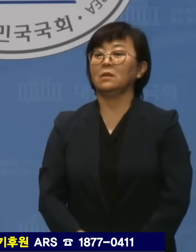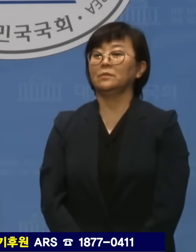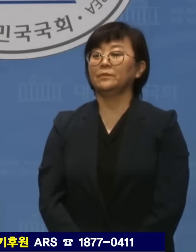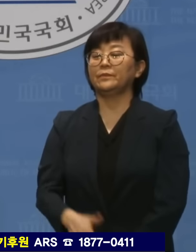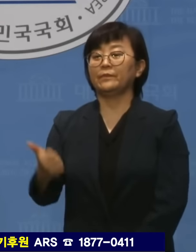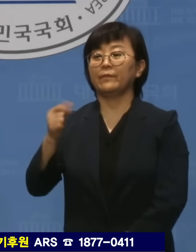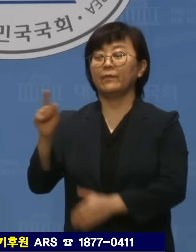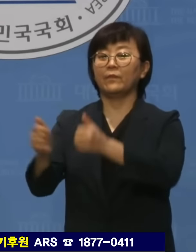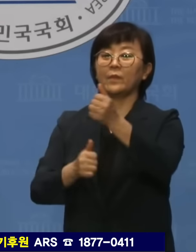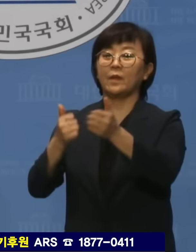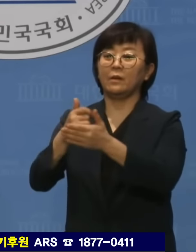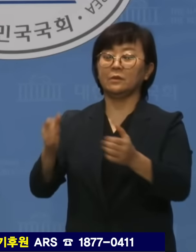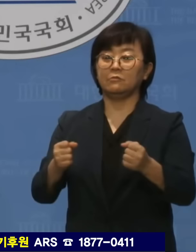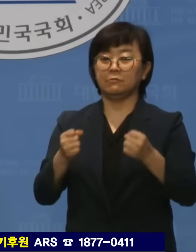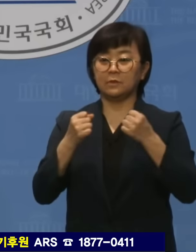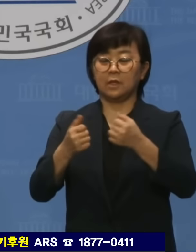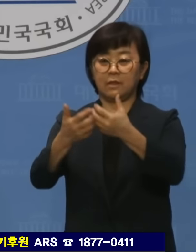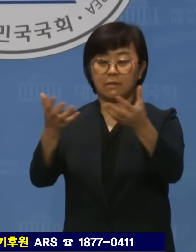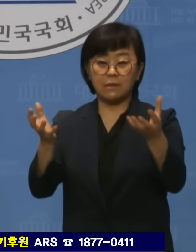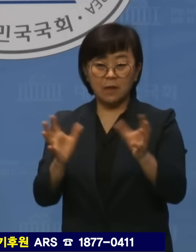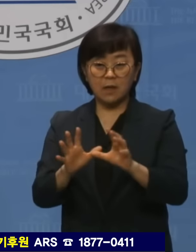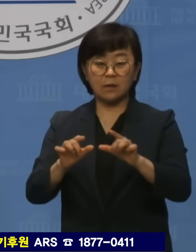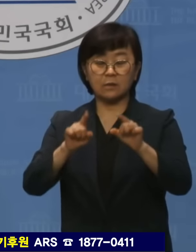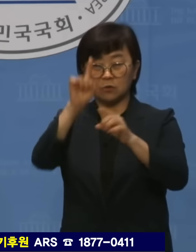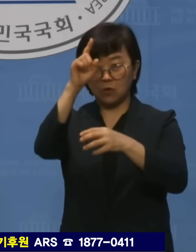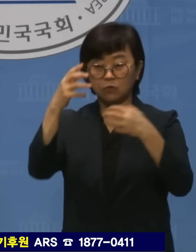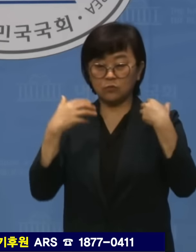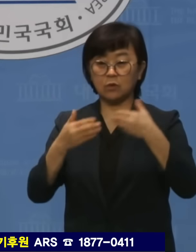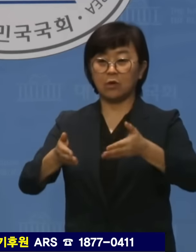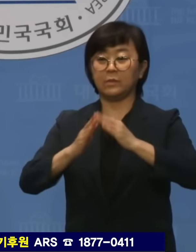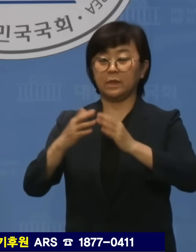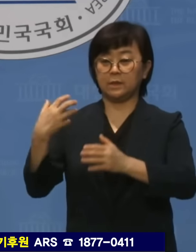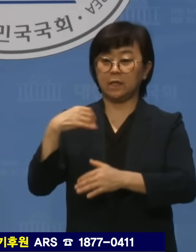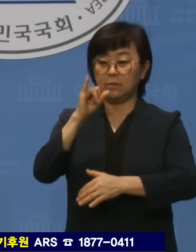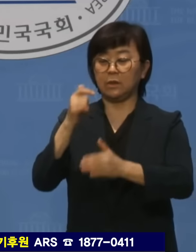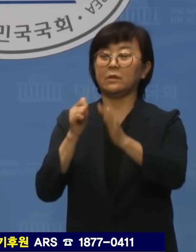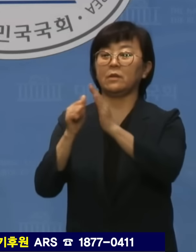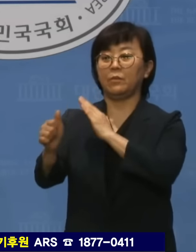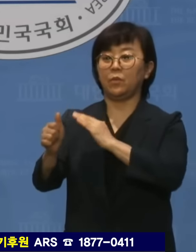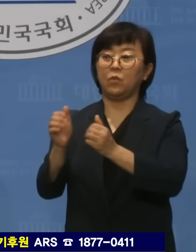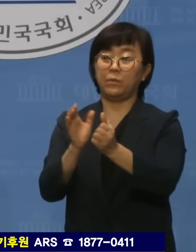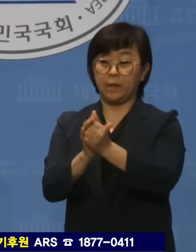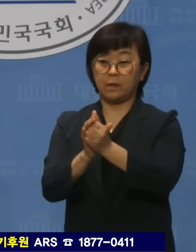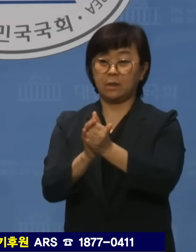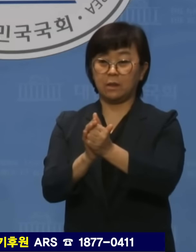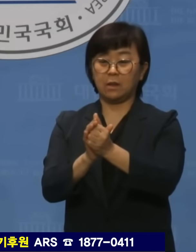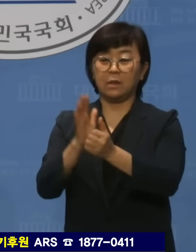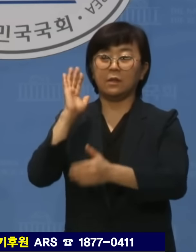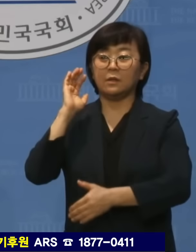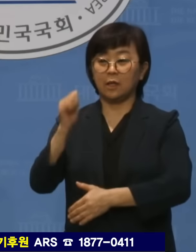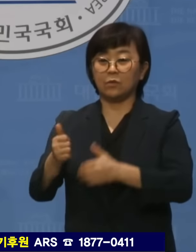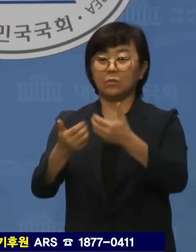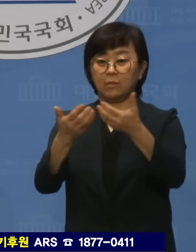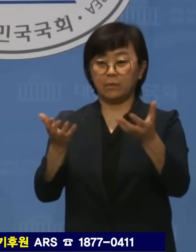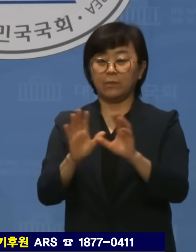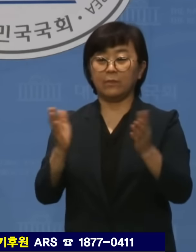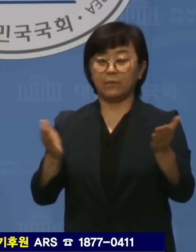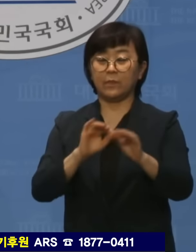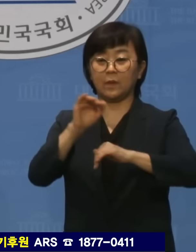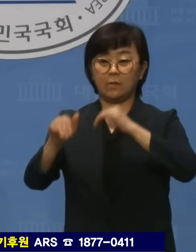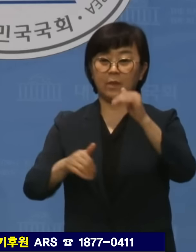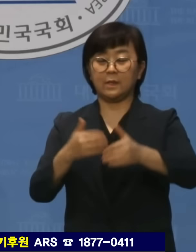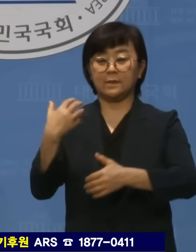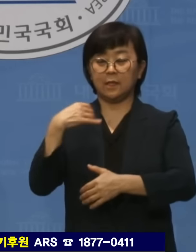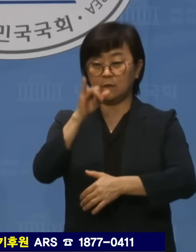한원장은 건한 를해 여당 대표로서 대통령의 당목 개에 대해